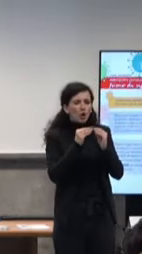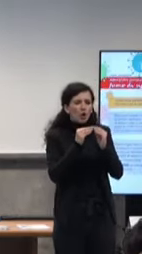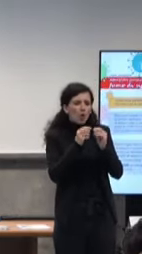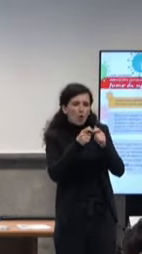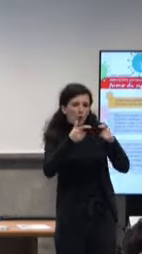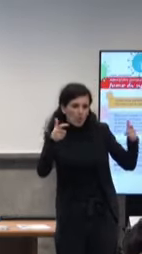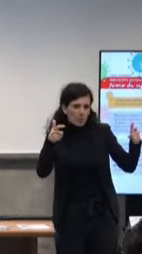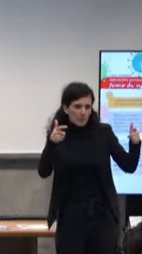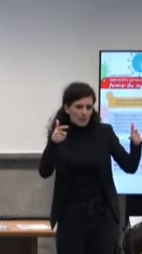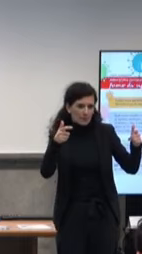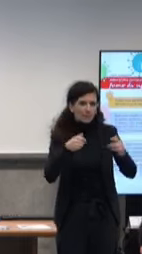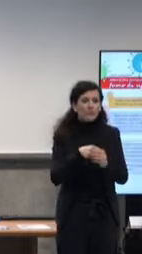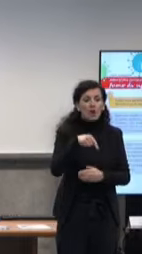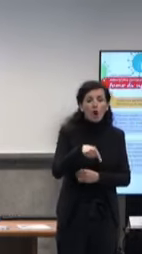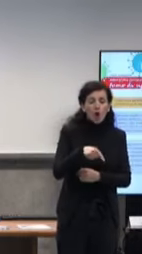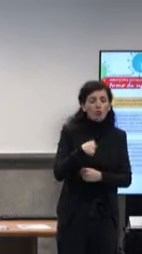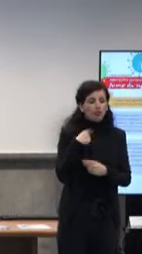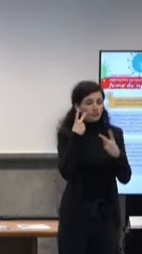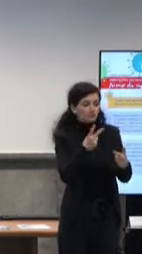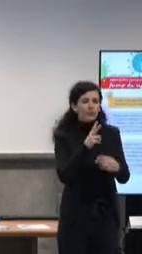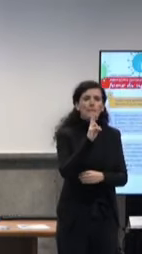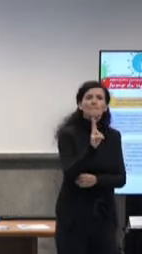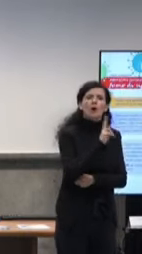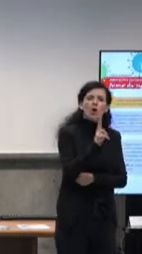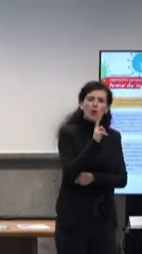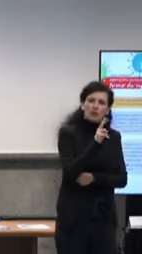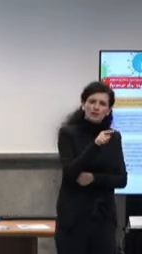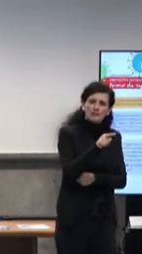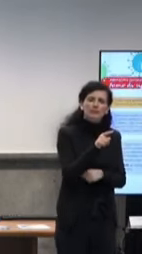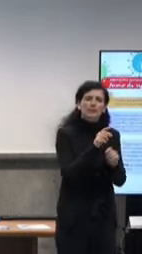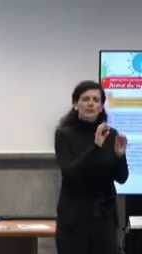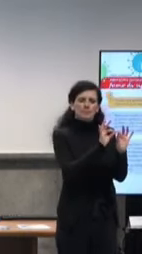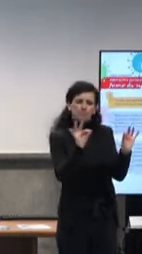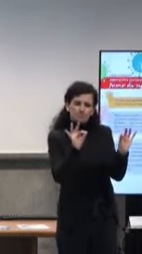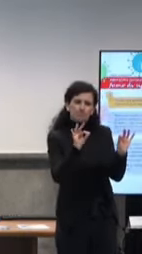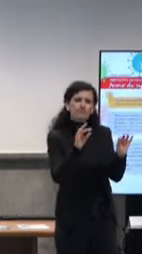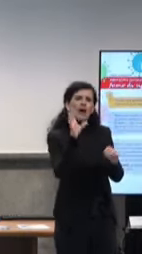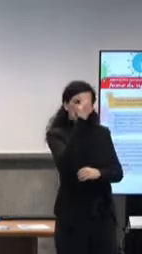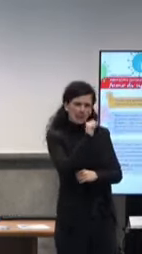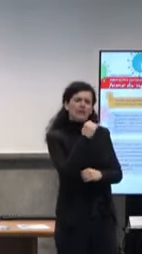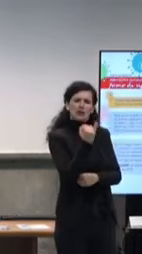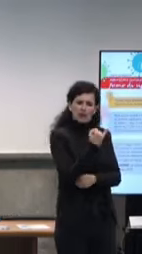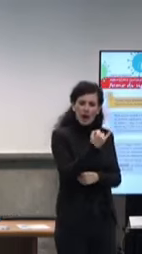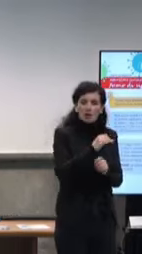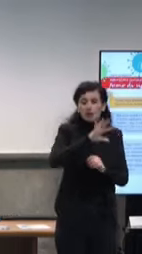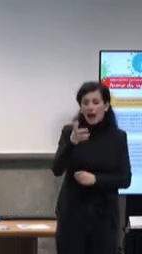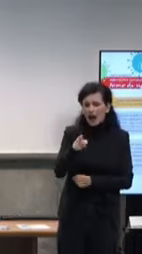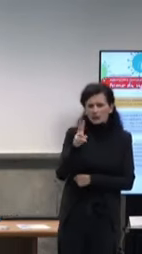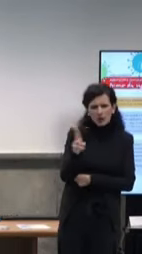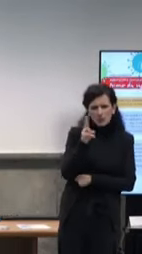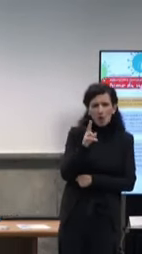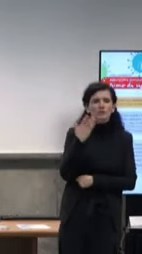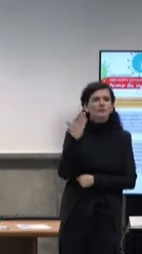intercettiamo come dicevamo prima una parte dei morti perché hanno determinate caratteristiche sono più facile intercettare altri tipi di morti